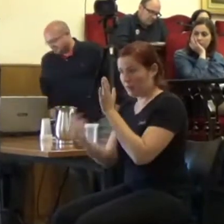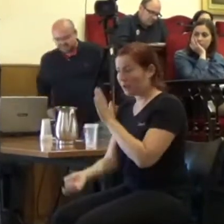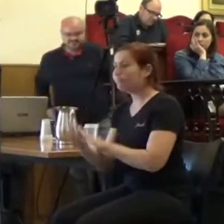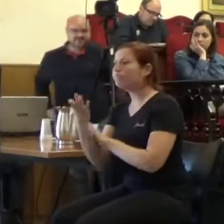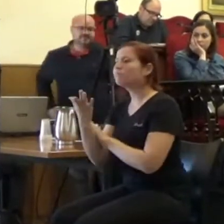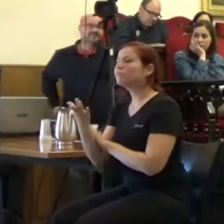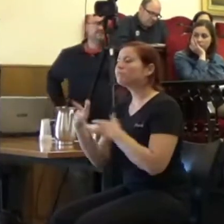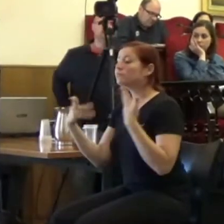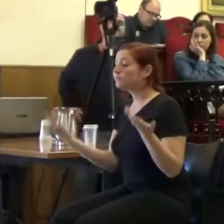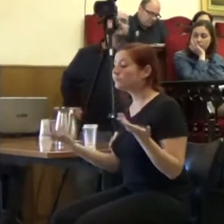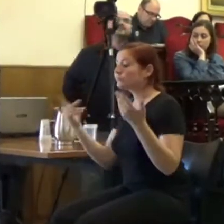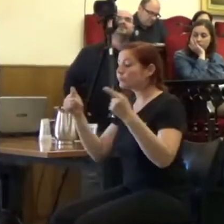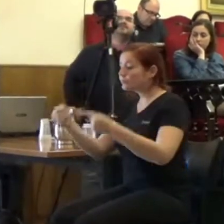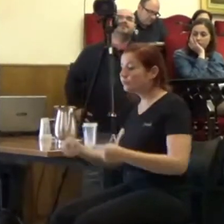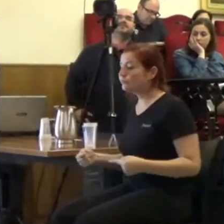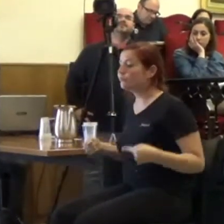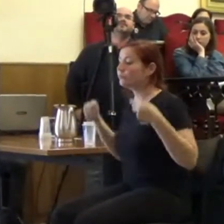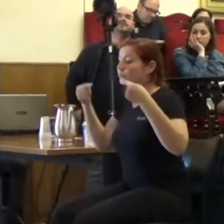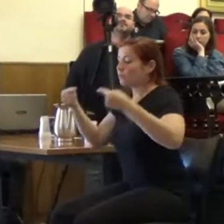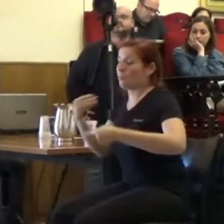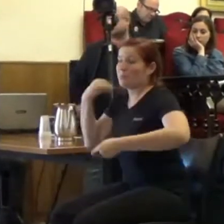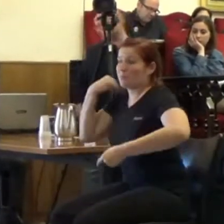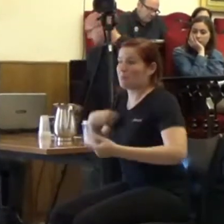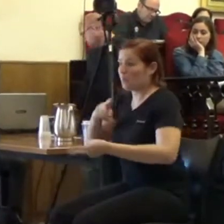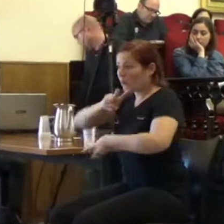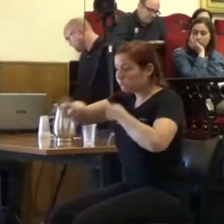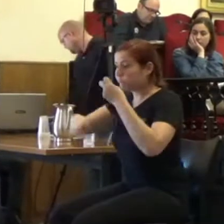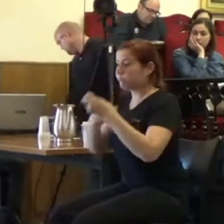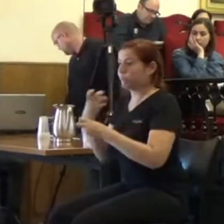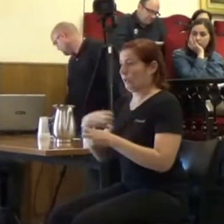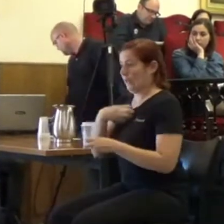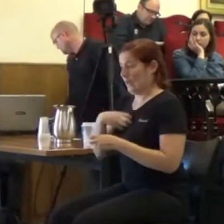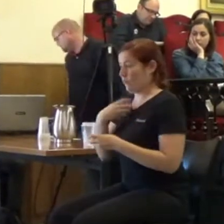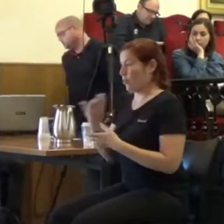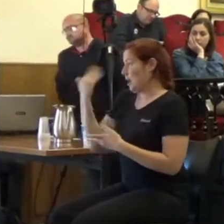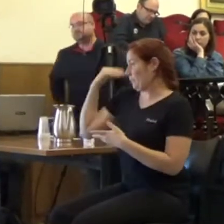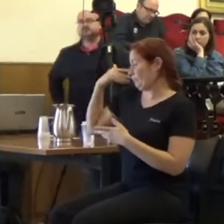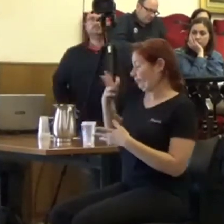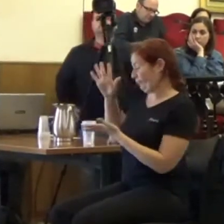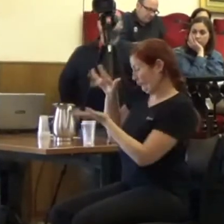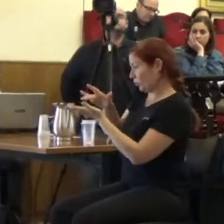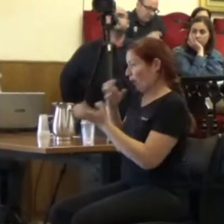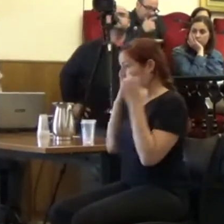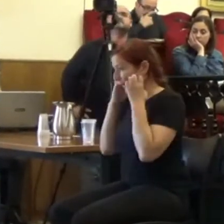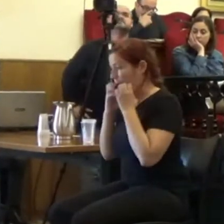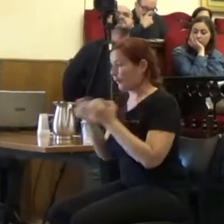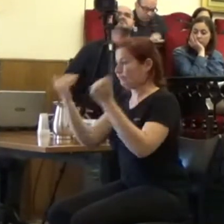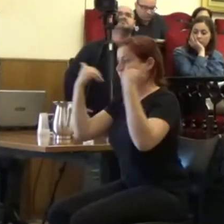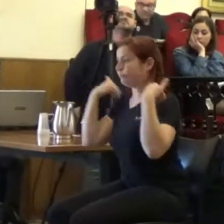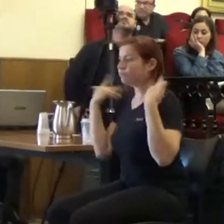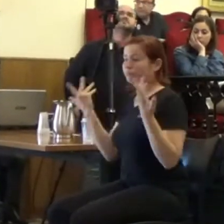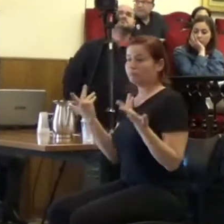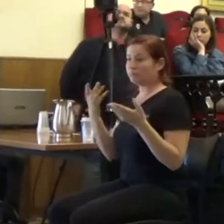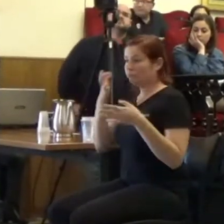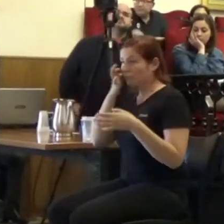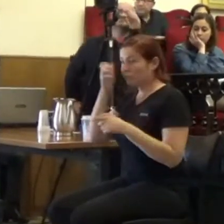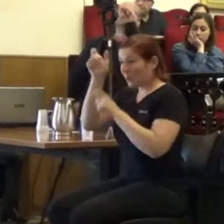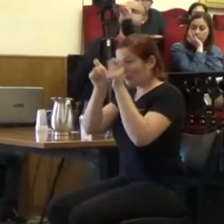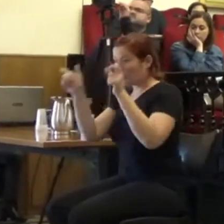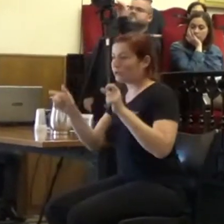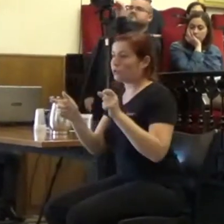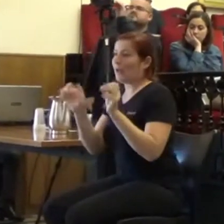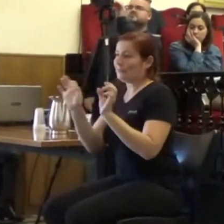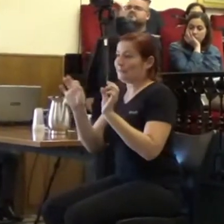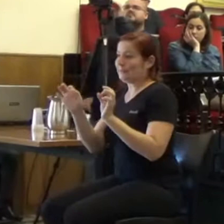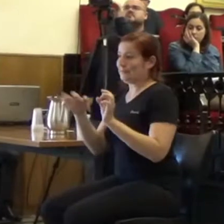consecuencia, debido a la reforma laboral llevada a cabo por el gobierno de Rajoy entre las anteriores legislaturas, muchos de los trabajadores con diversidad